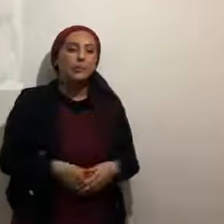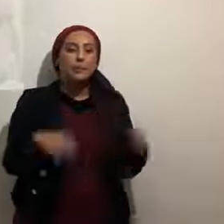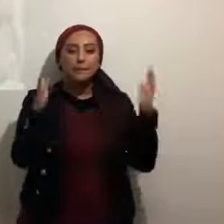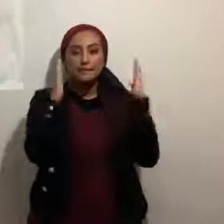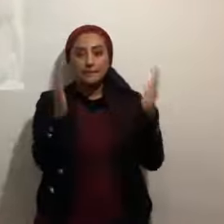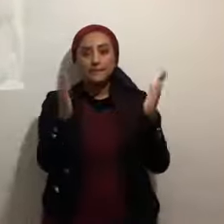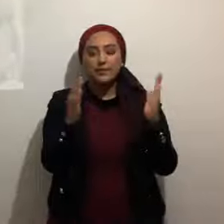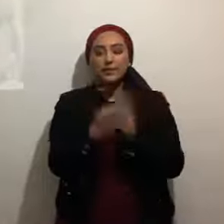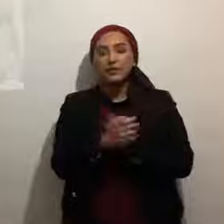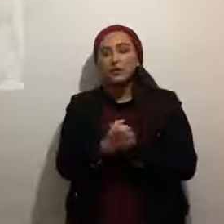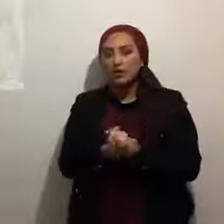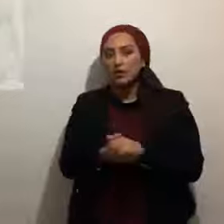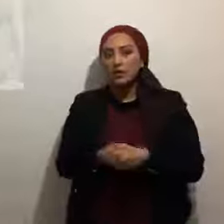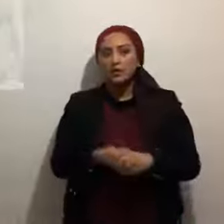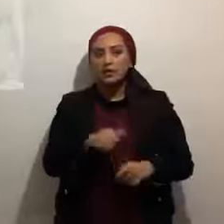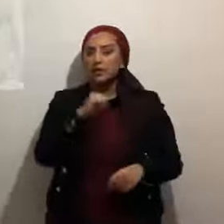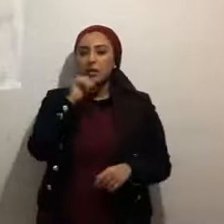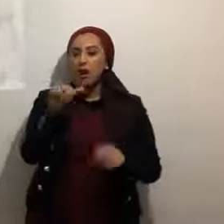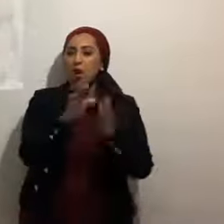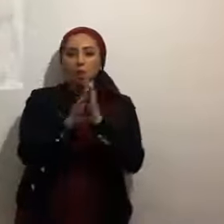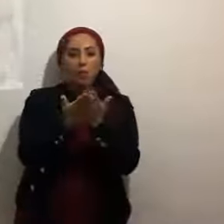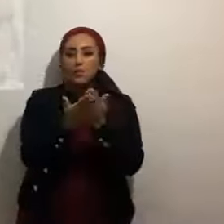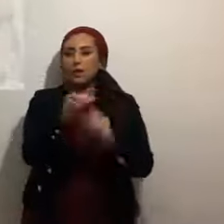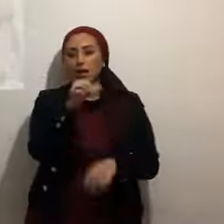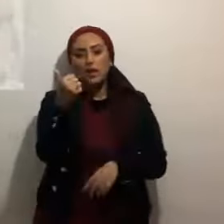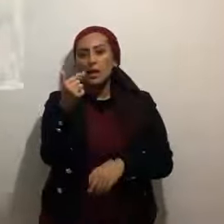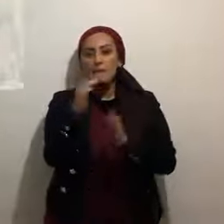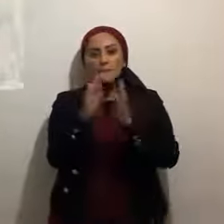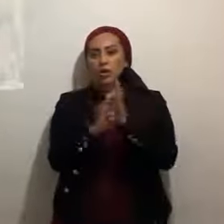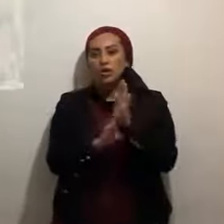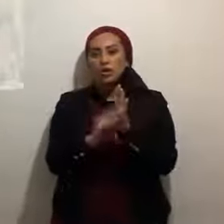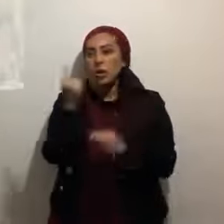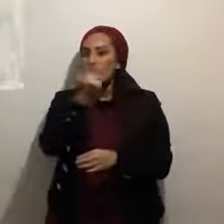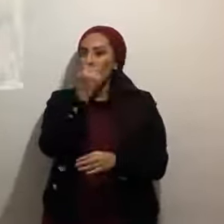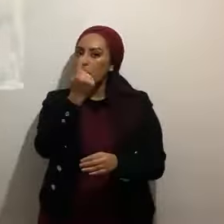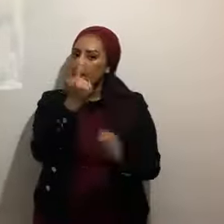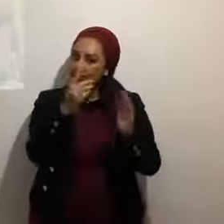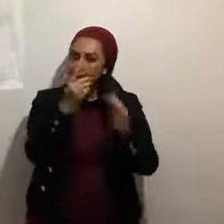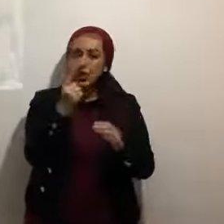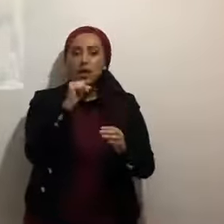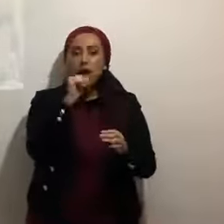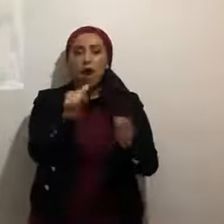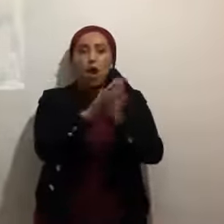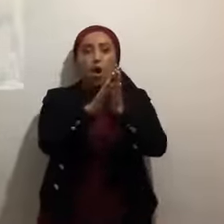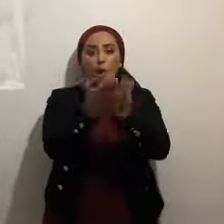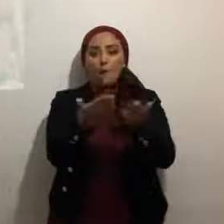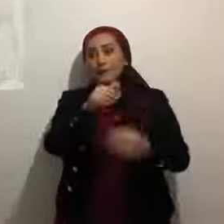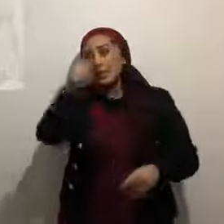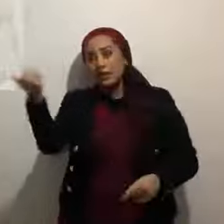esto. No abras otro libro más que la Biblia. Acéptame este consejo. Toma este consejo. Viene de parte de Ruach